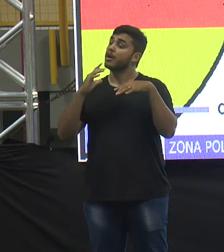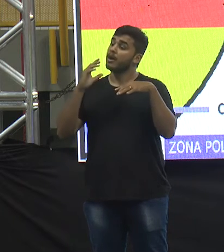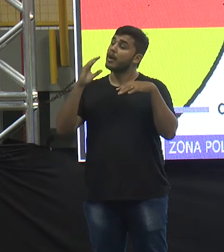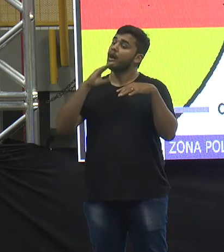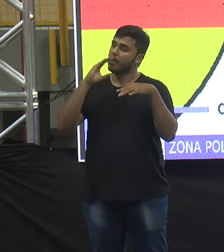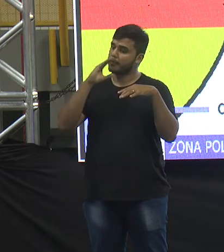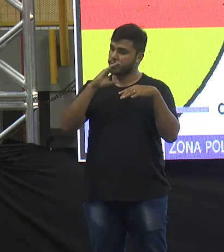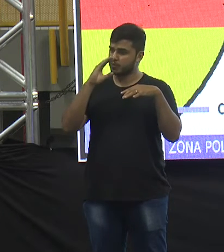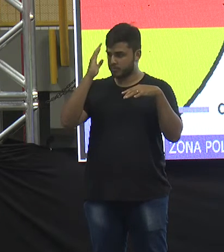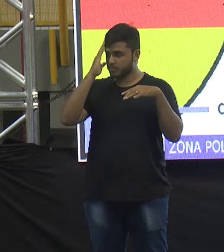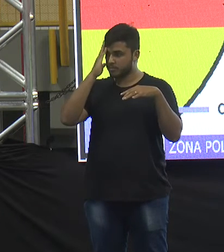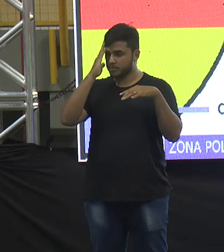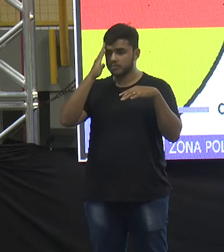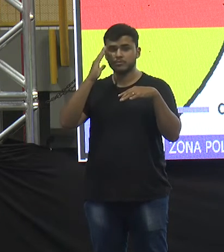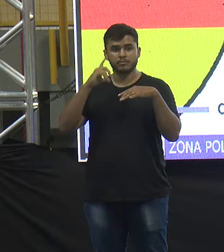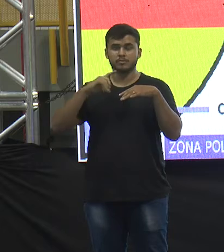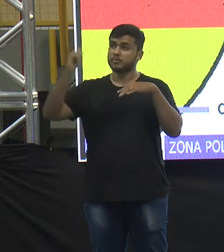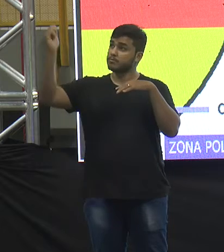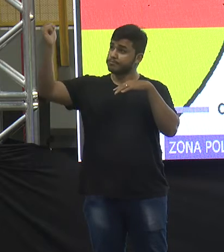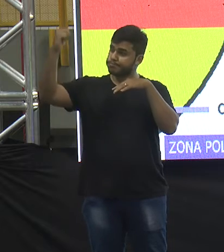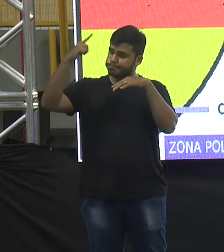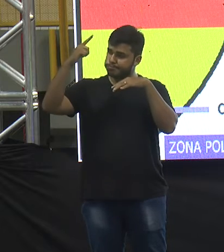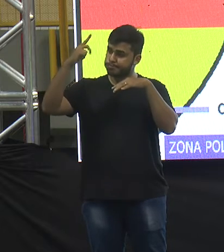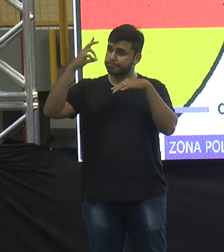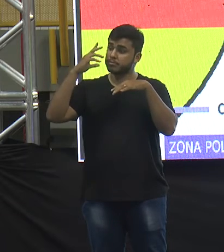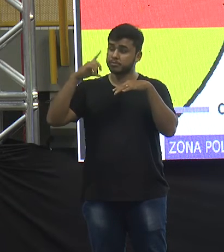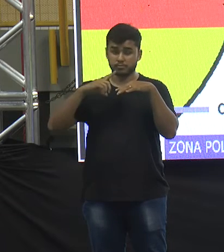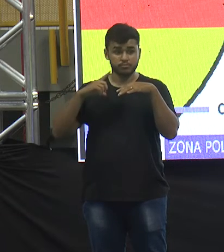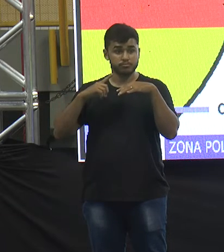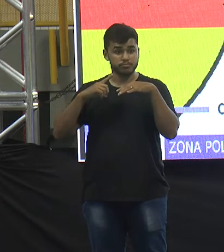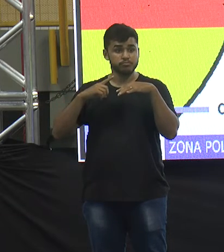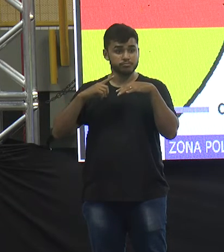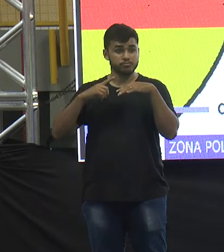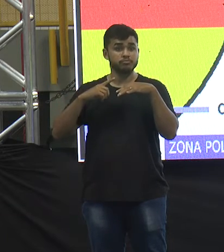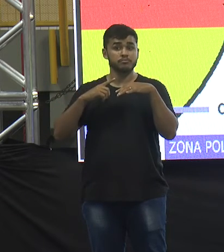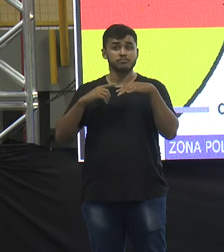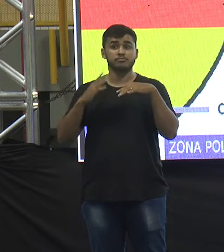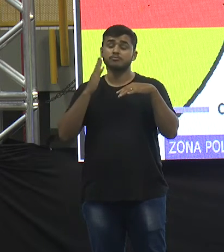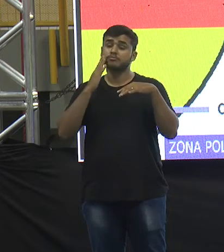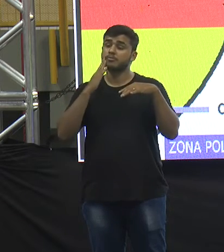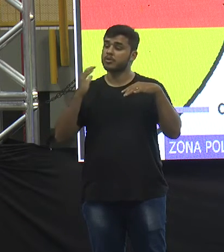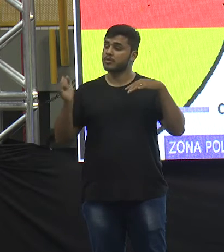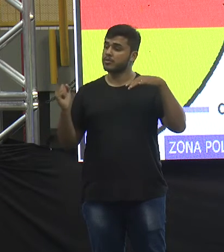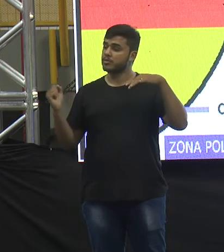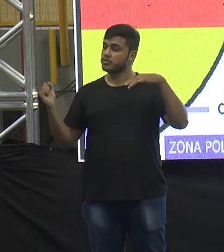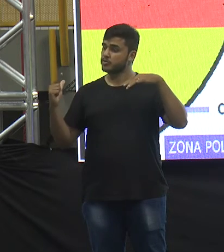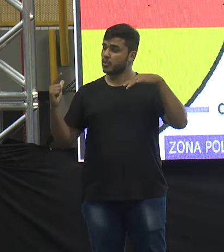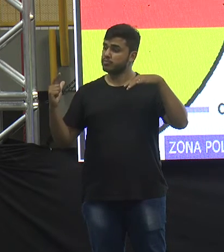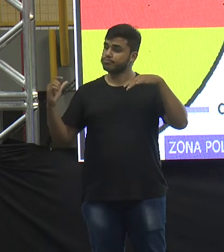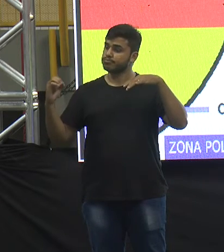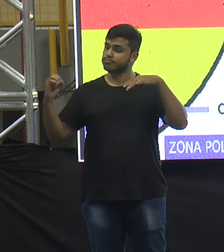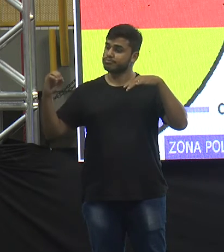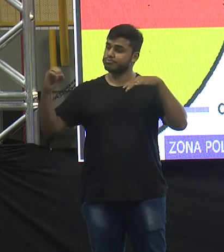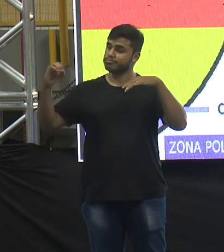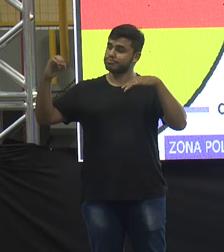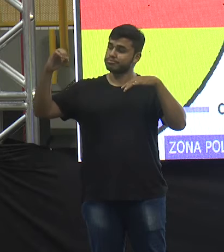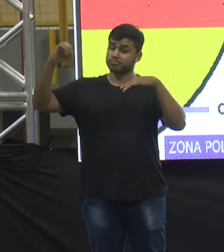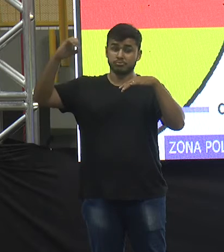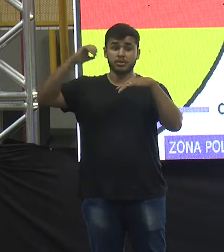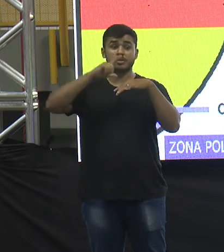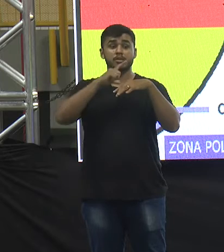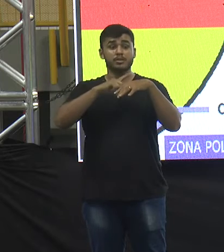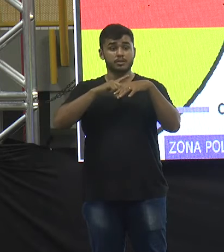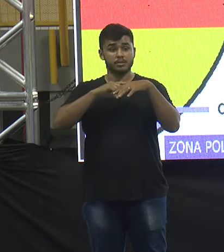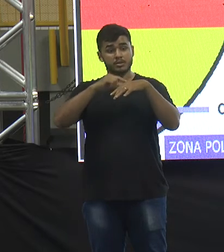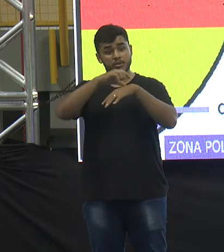rápido, porque os raios incidem de maneira perpendicular. Eles percorrem um caminho menor, é o caso